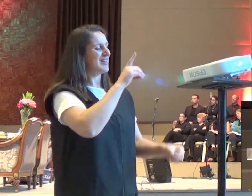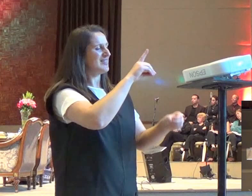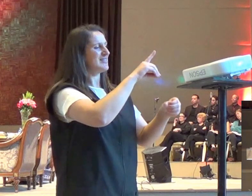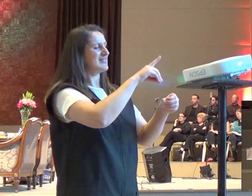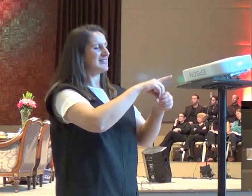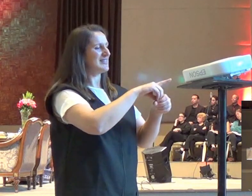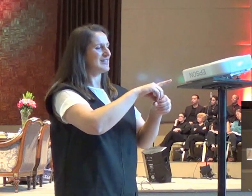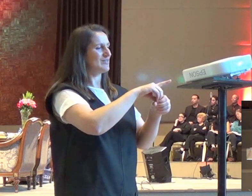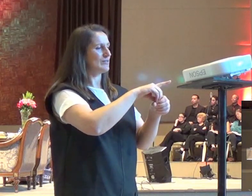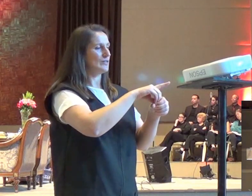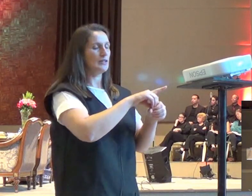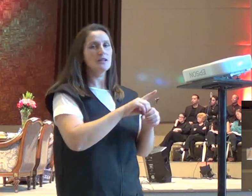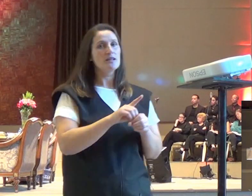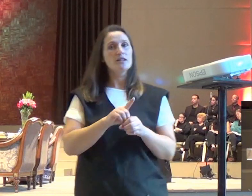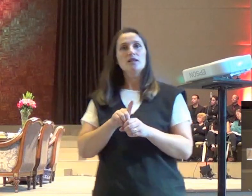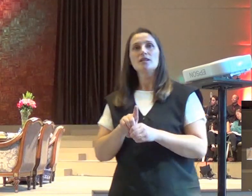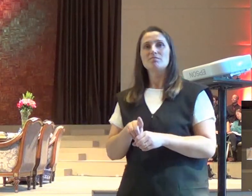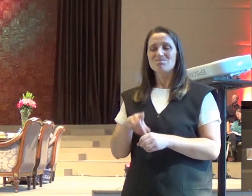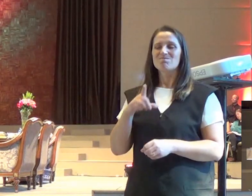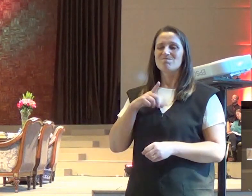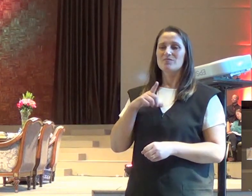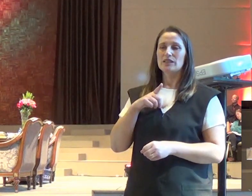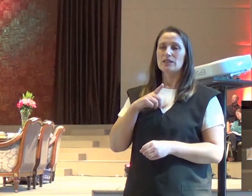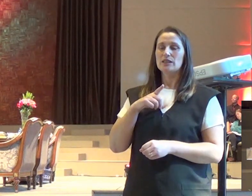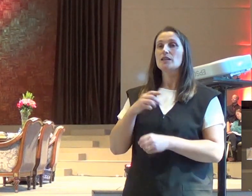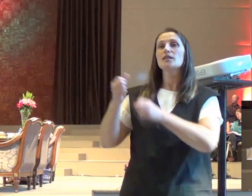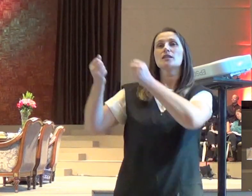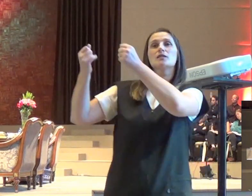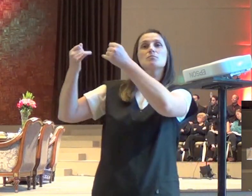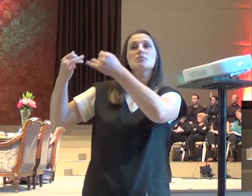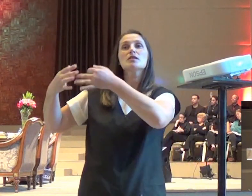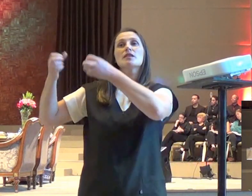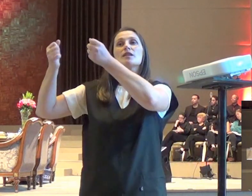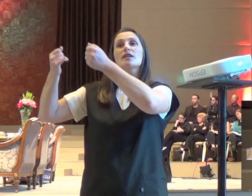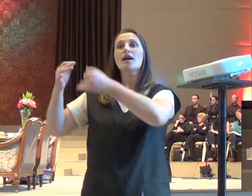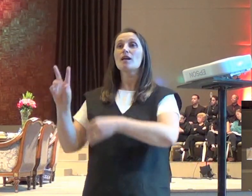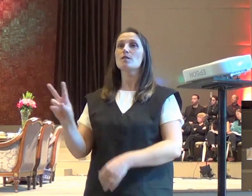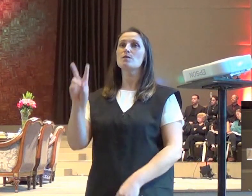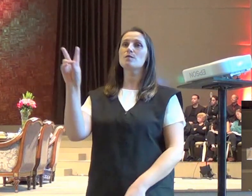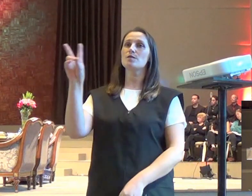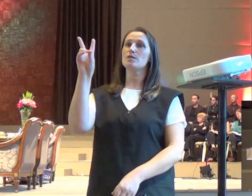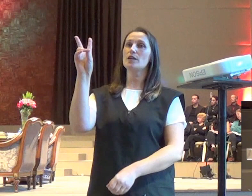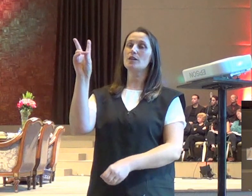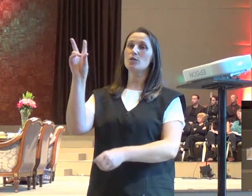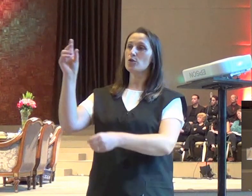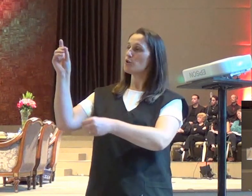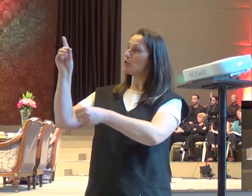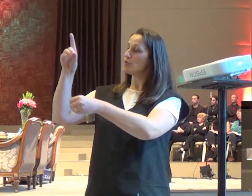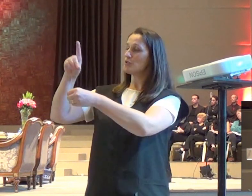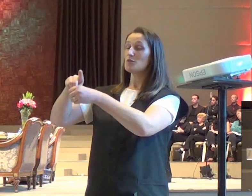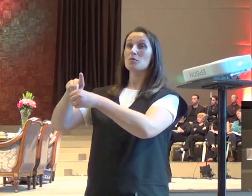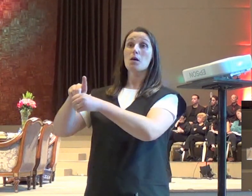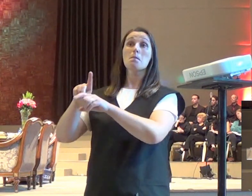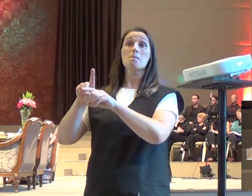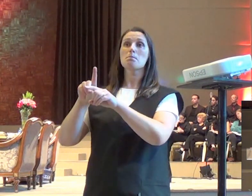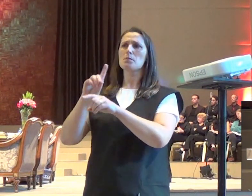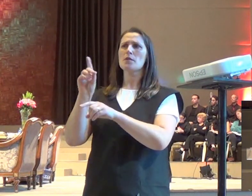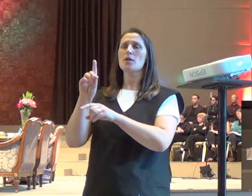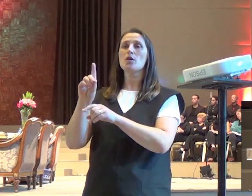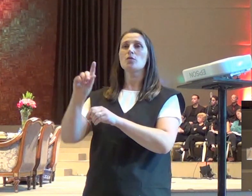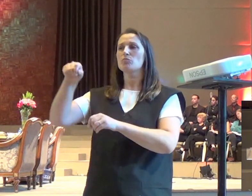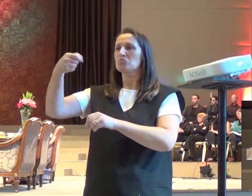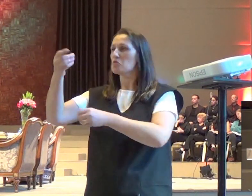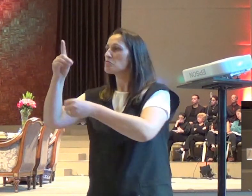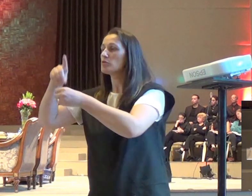tem esse negócio do dízimo, não. E começou a explicar, porque é valor. Eu não estou falando porque é dízimo, mas é valor de vida, é